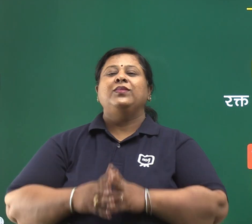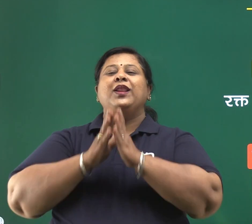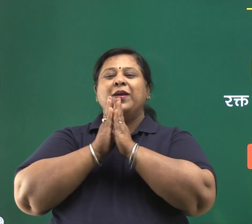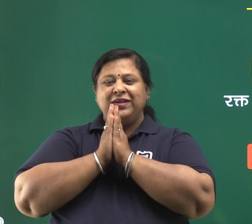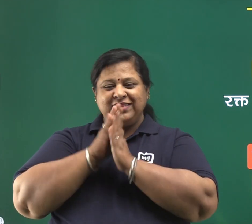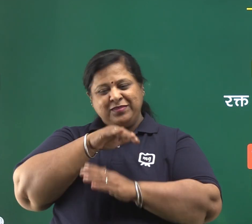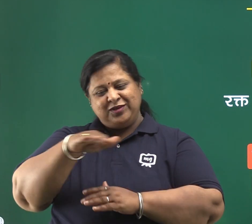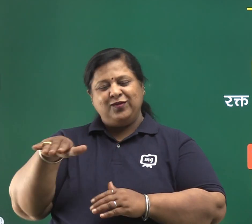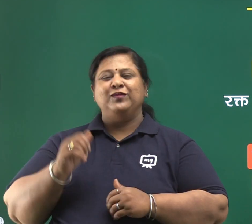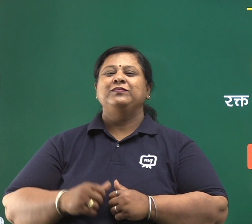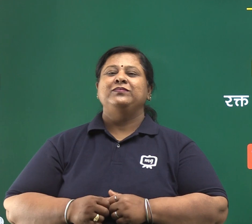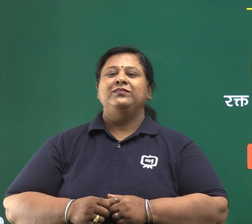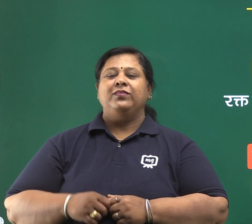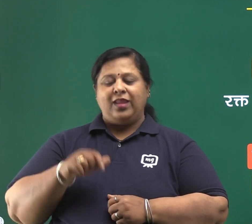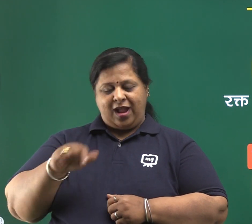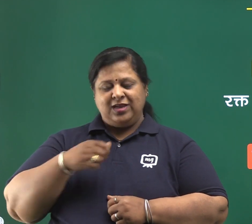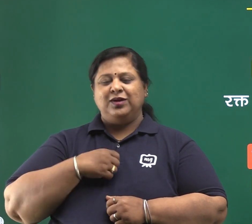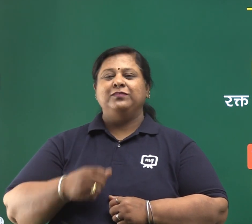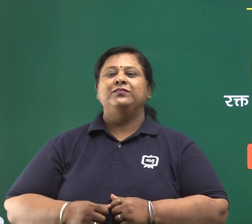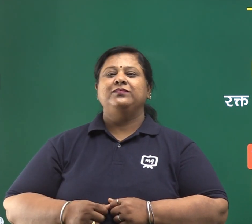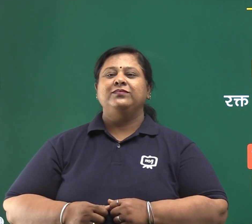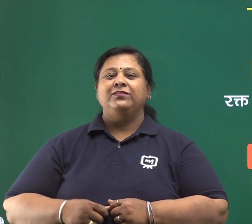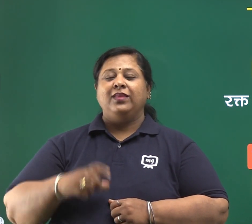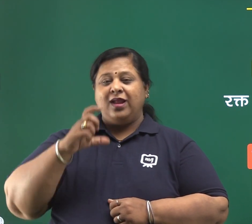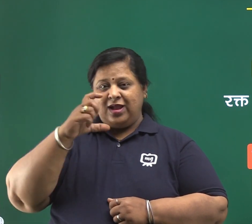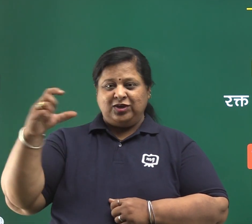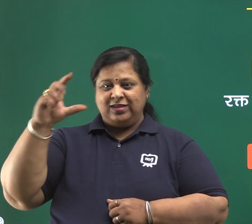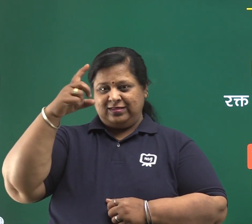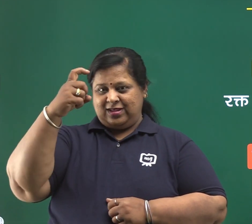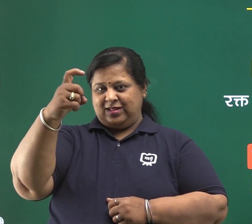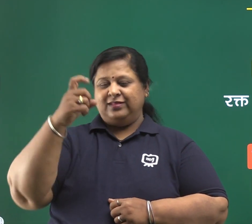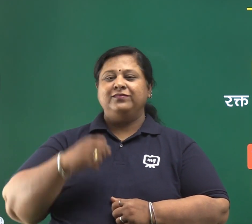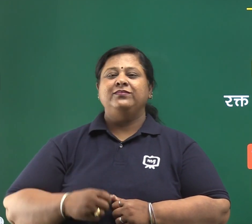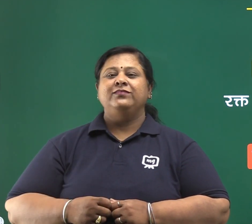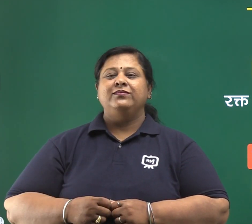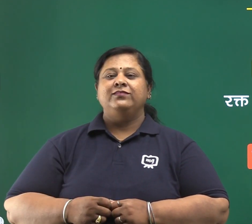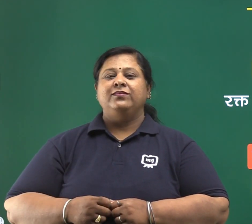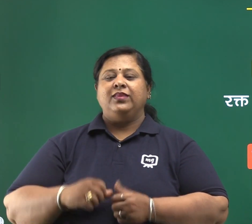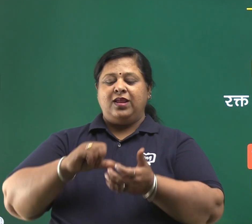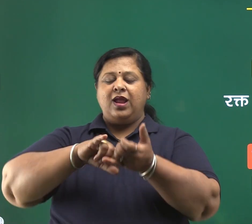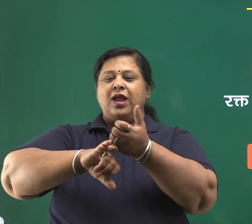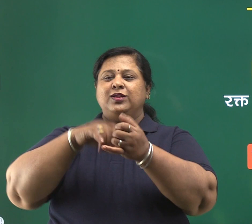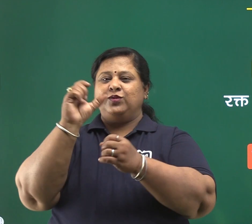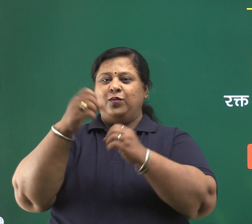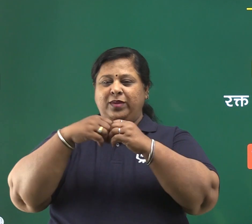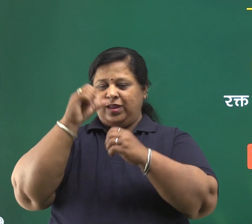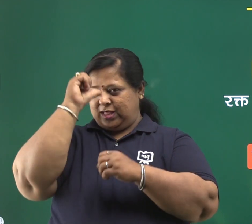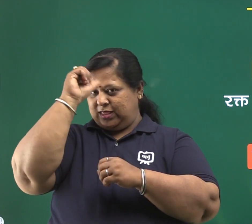नमस्ते बच्चों, आज हम कक्षा 7 विषय हिंदी